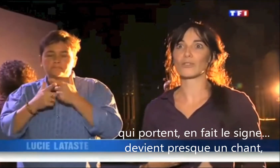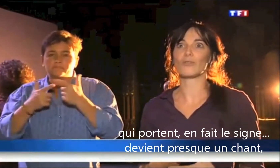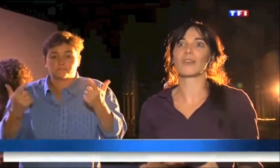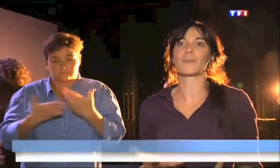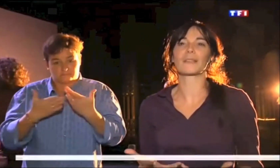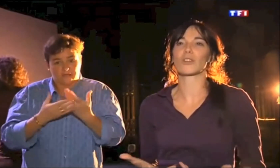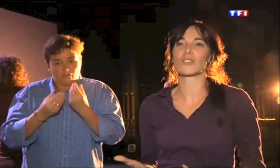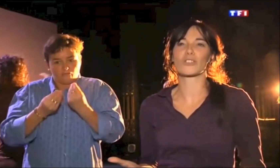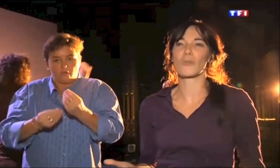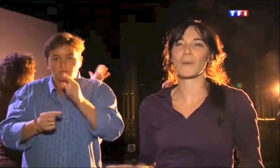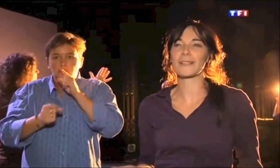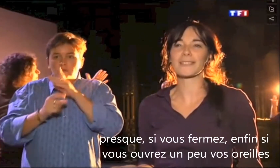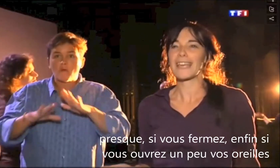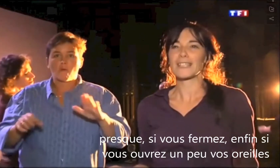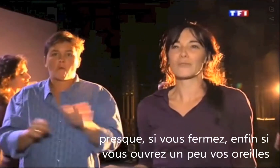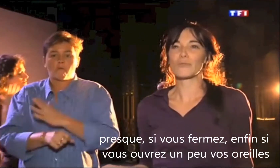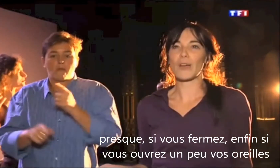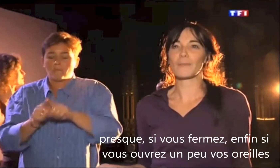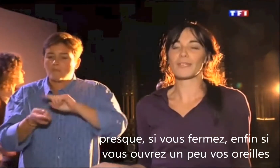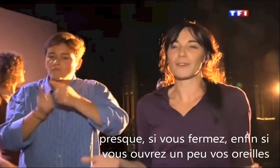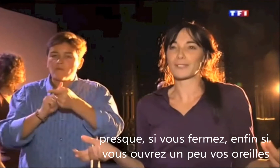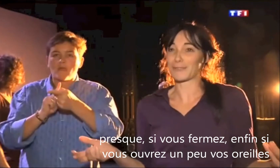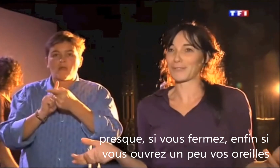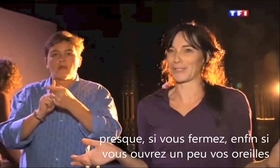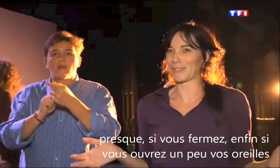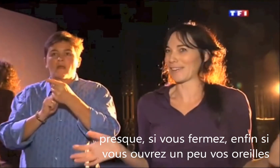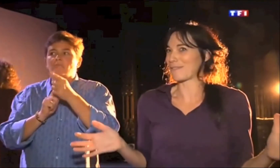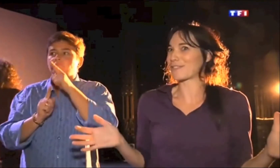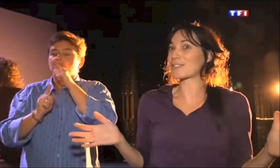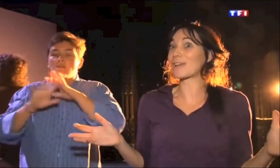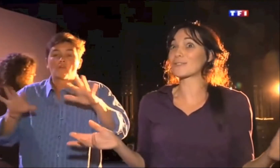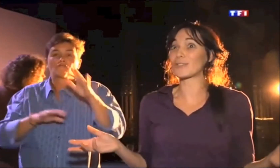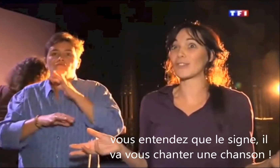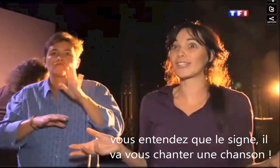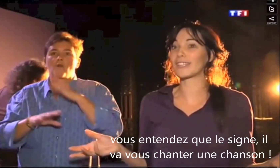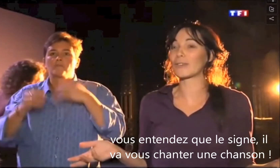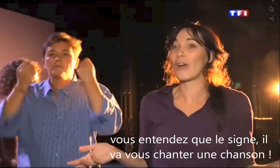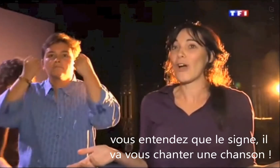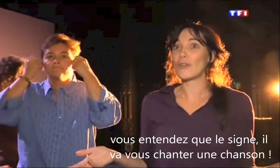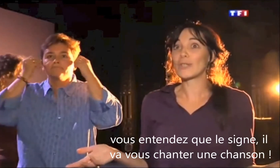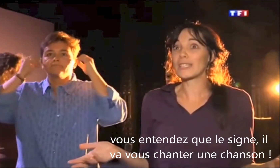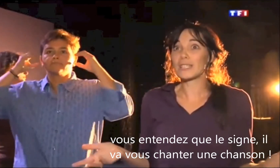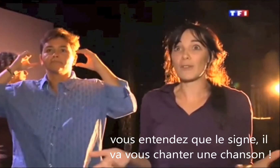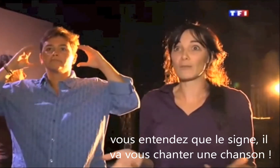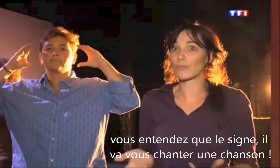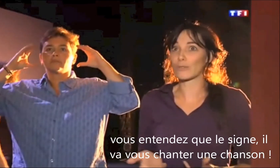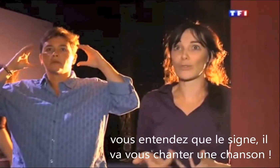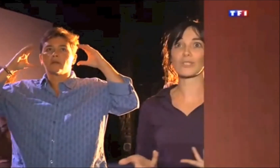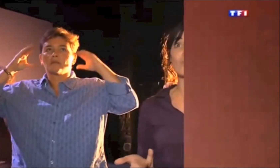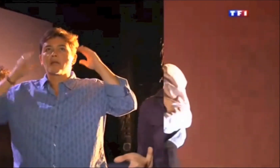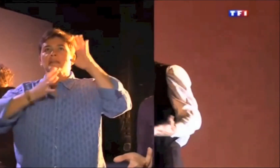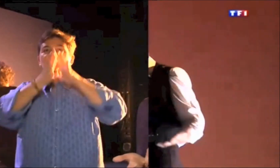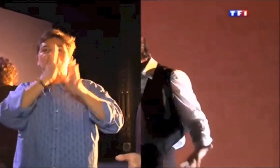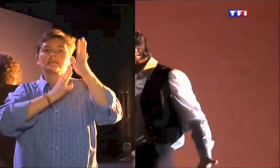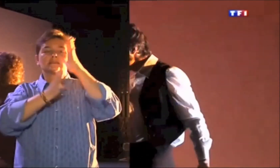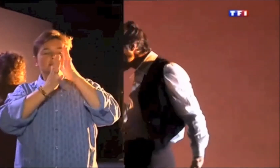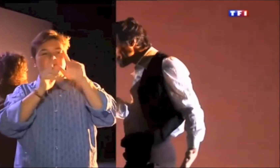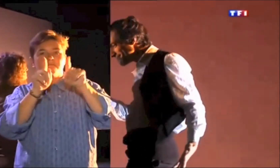devient presque un chant, presque. Si vous ouvrez un peu vos oreilles, vous entendez que le signe, il va vous chanter une chanson.